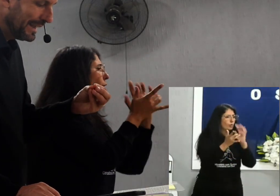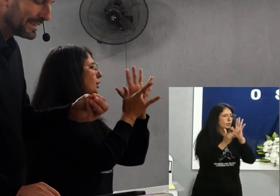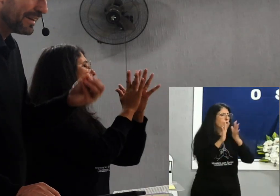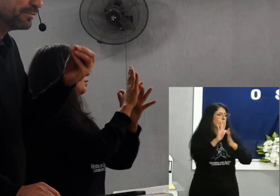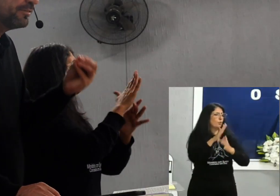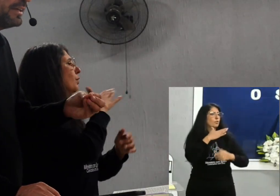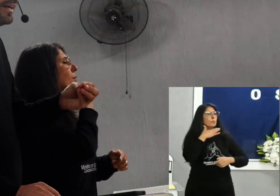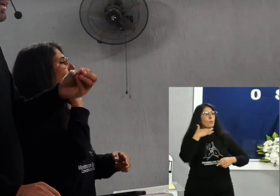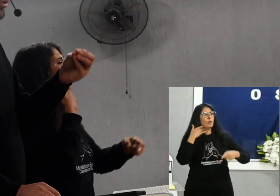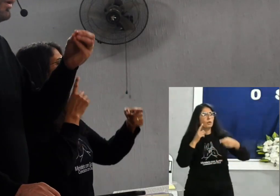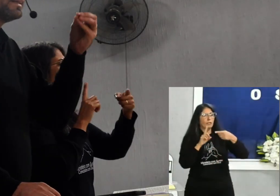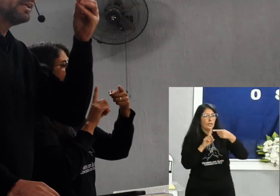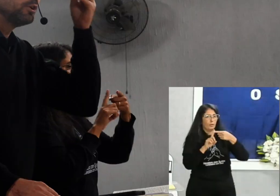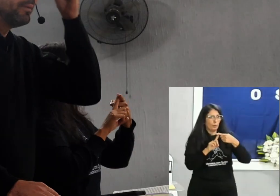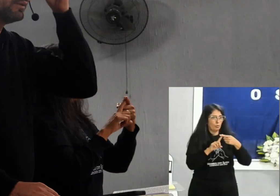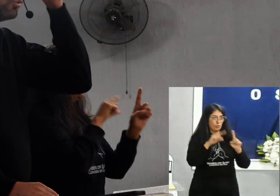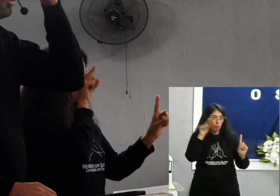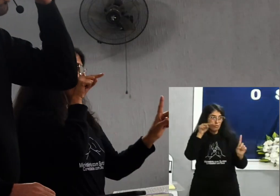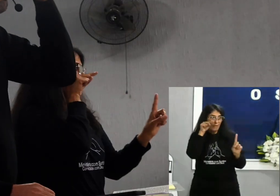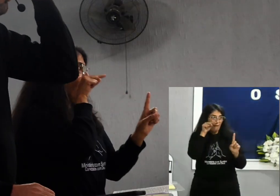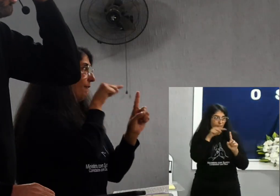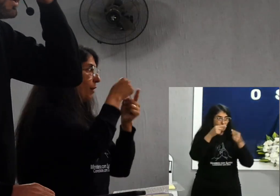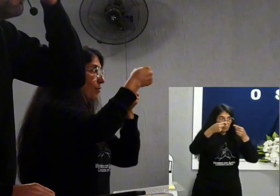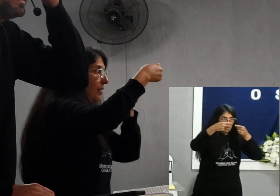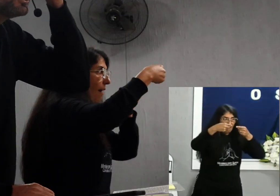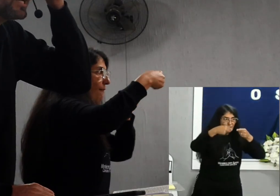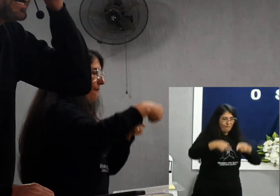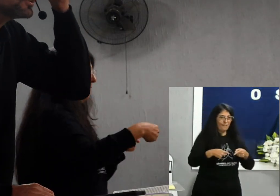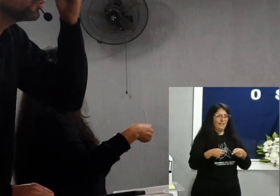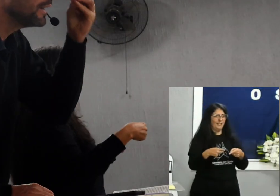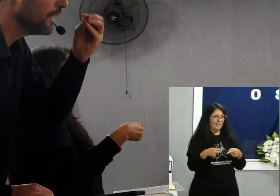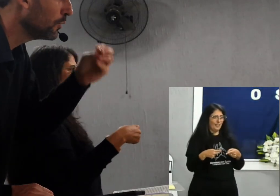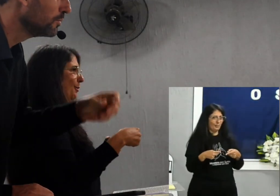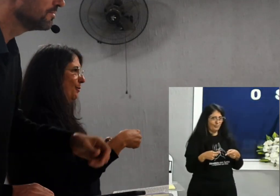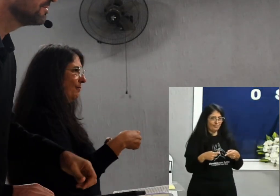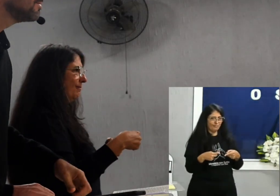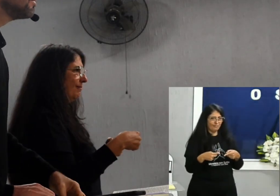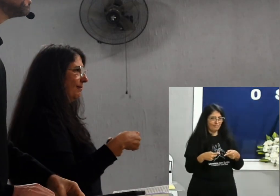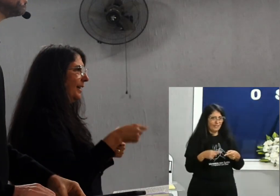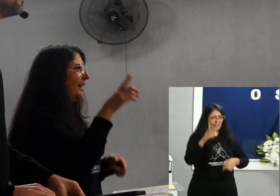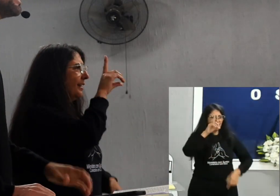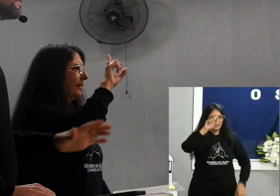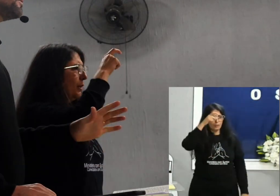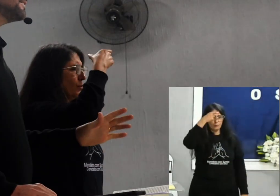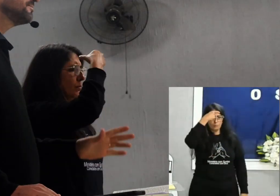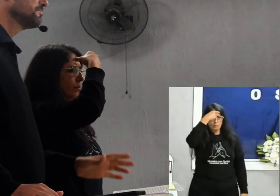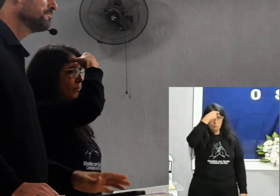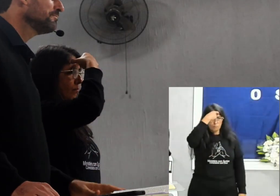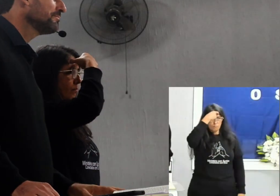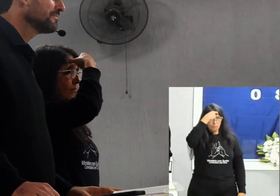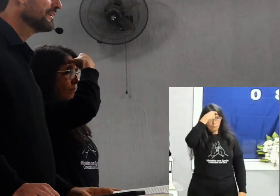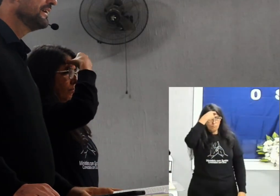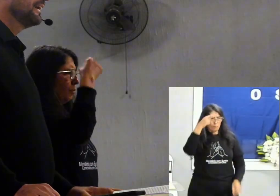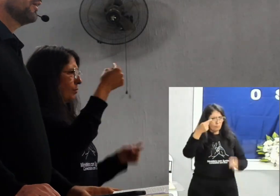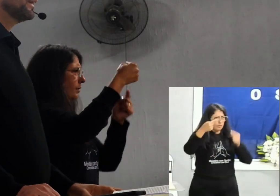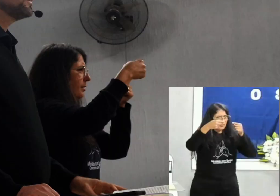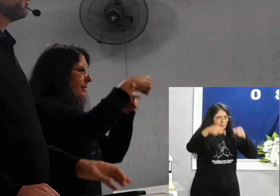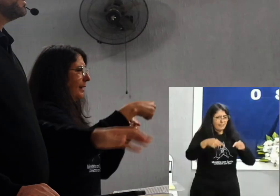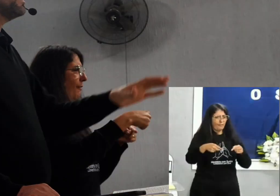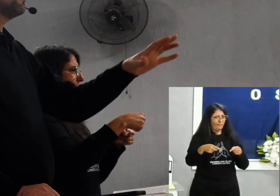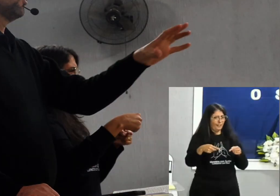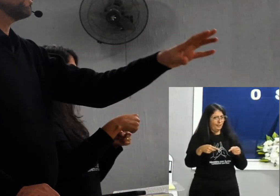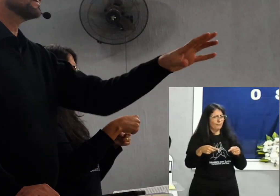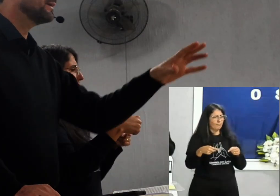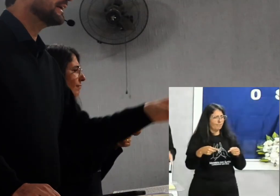que desafia o entendimento puramente racional. Desafia. Alguém